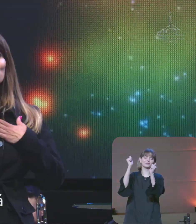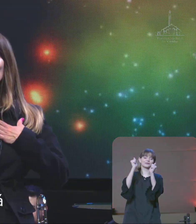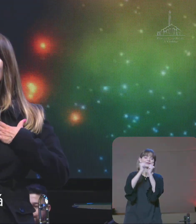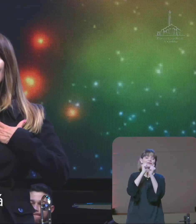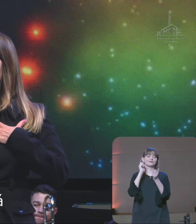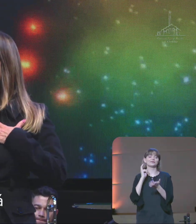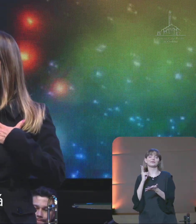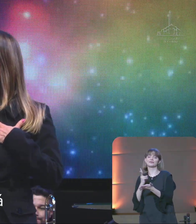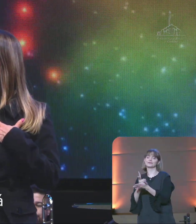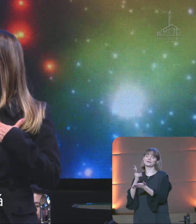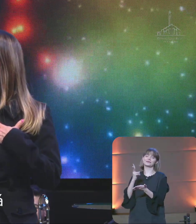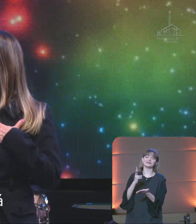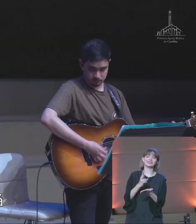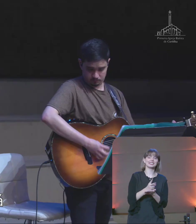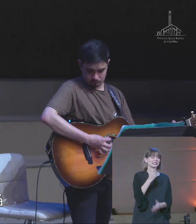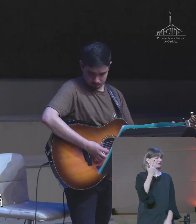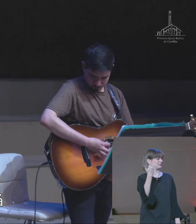Eu não